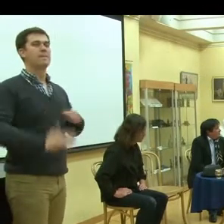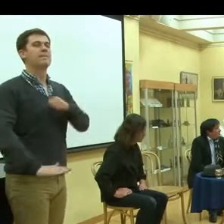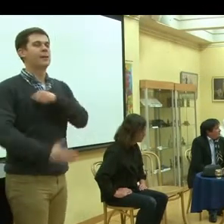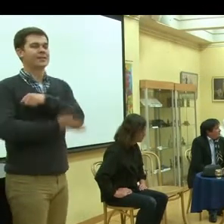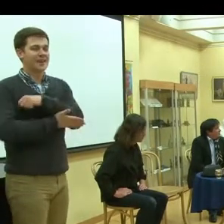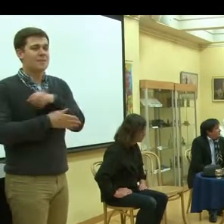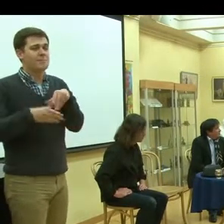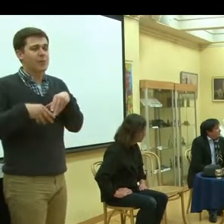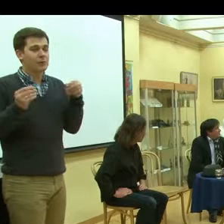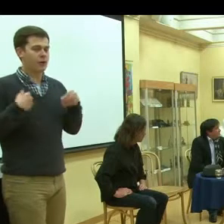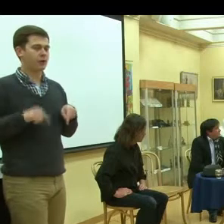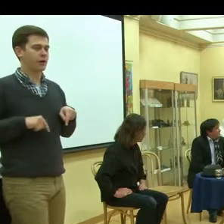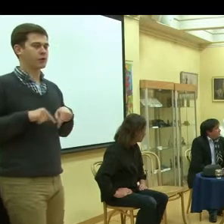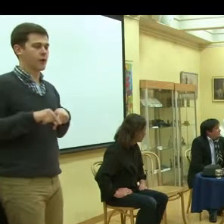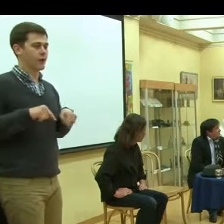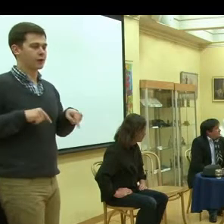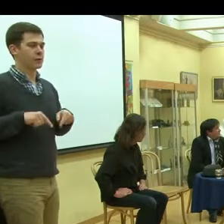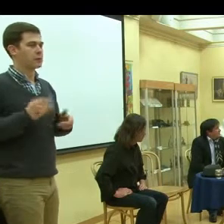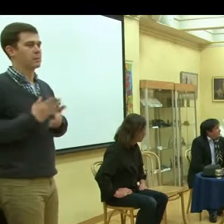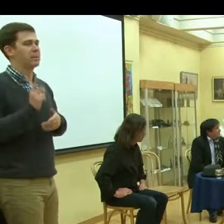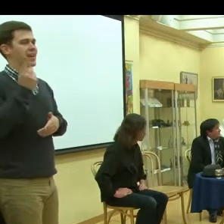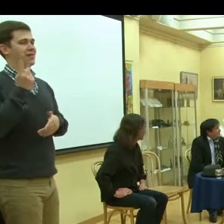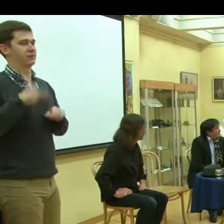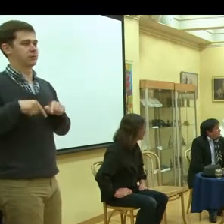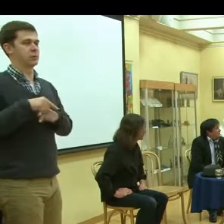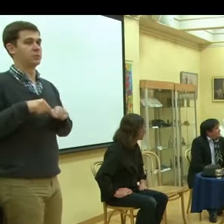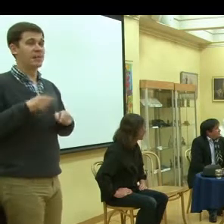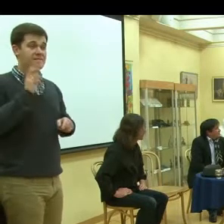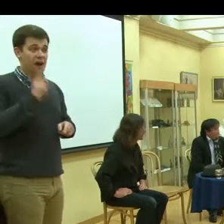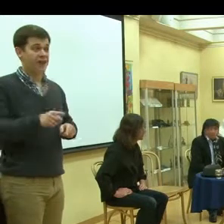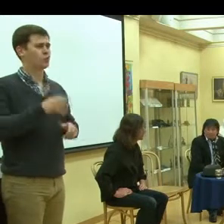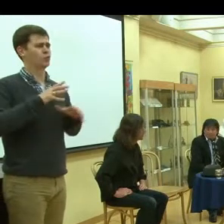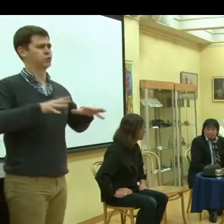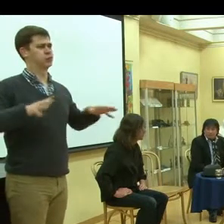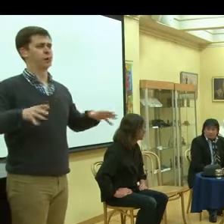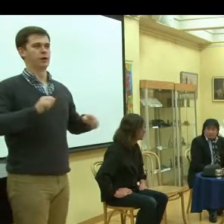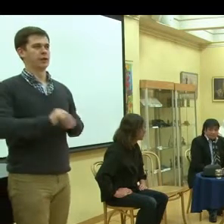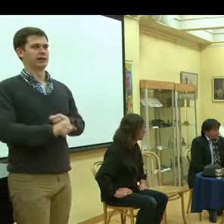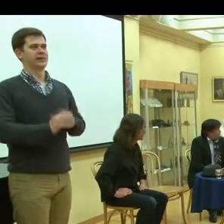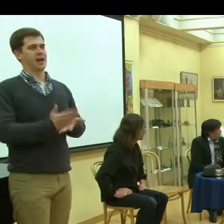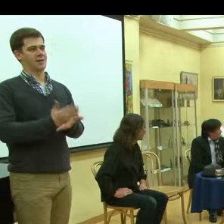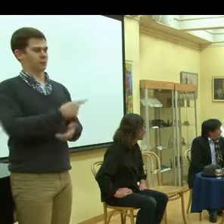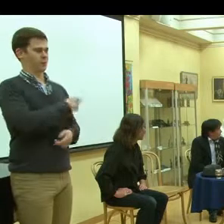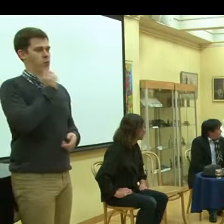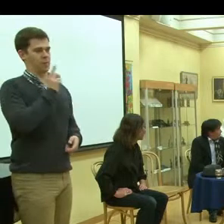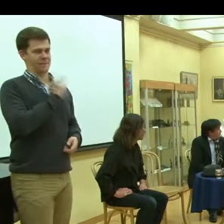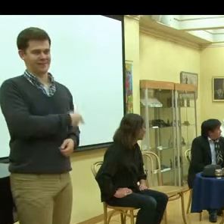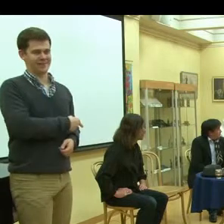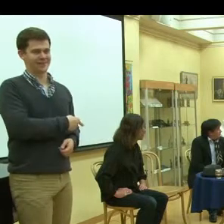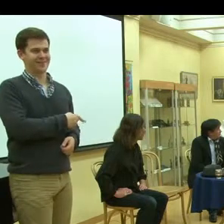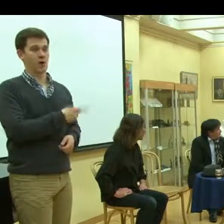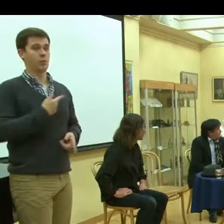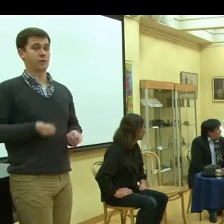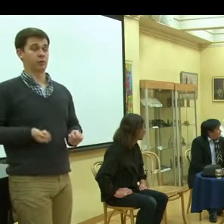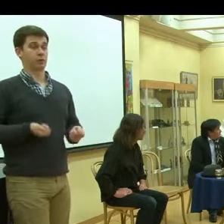co taki podstawowy w zasadzie krok, bo wszystko zależy od tej improwizacji, od tego, jak Krystian poprowadzi, czy w bok, czy w tył, czy do przodu, to